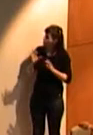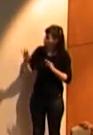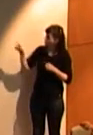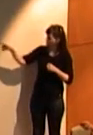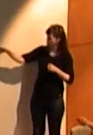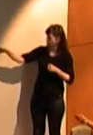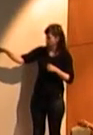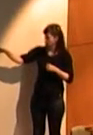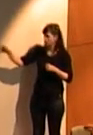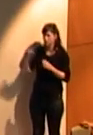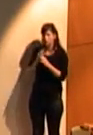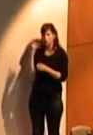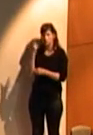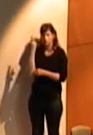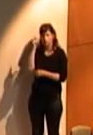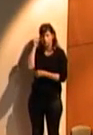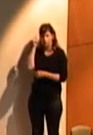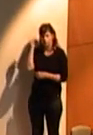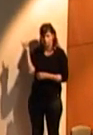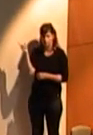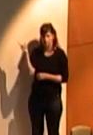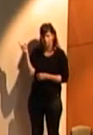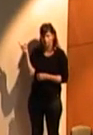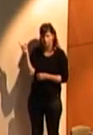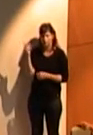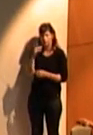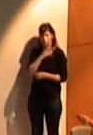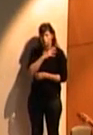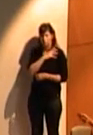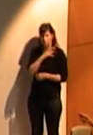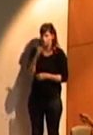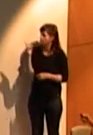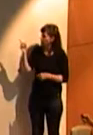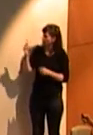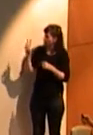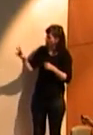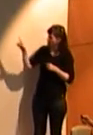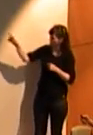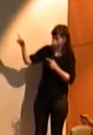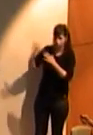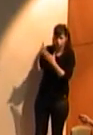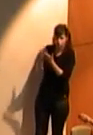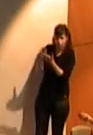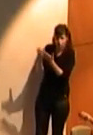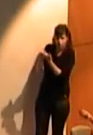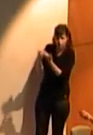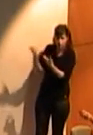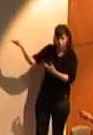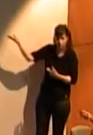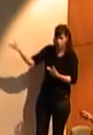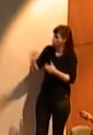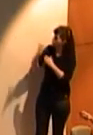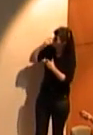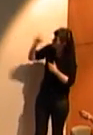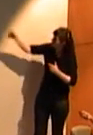Alors là, il s'agit donc de l'université Gallaudet à Washington, donc, qui illustre un peu ce propos. Mais, donc on voit bien les